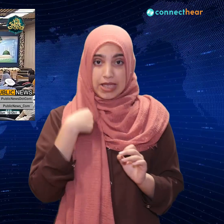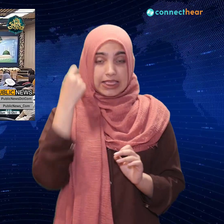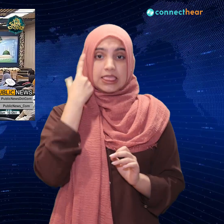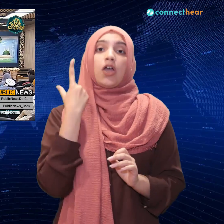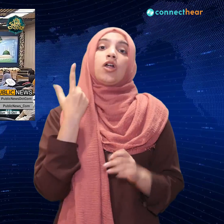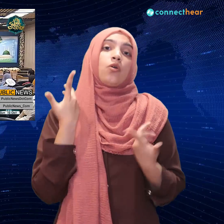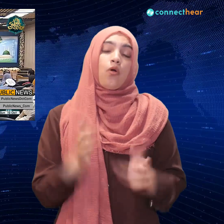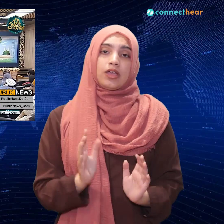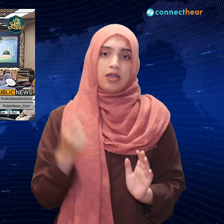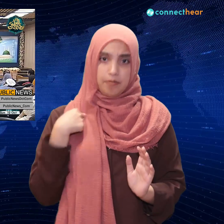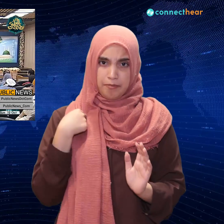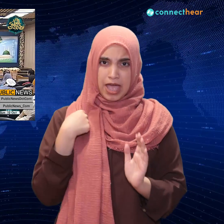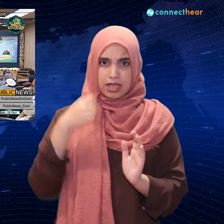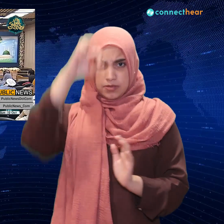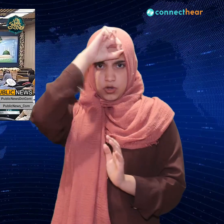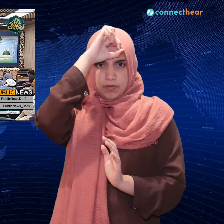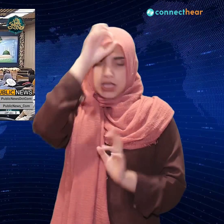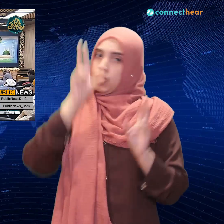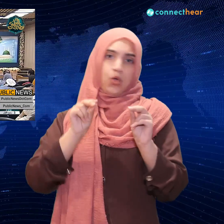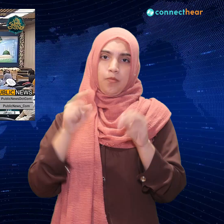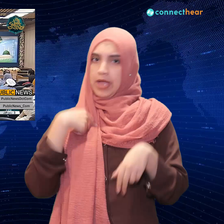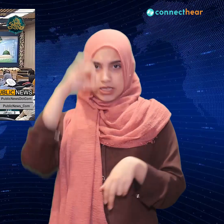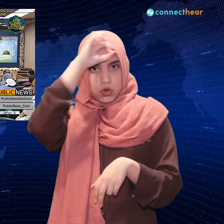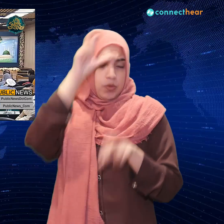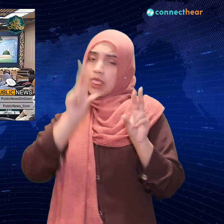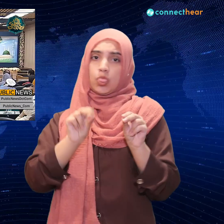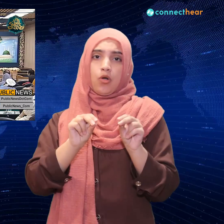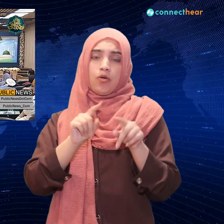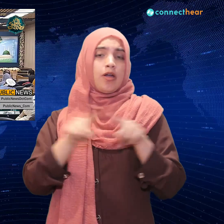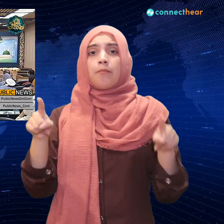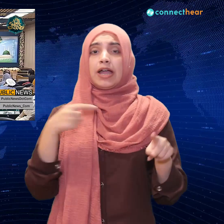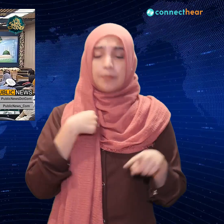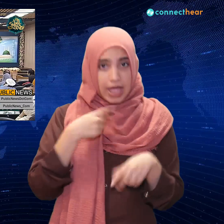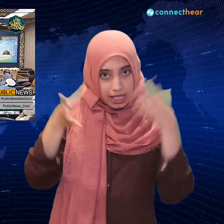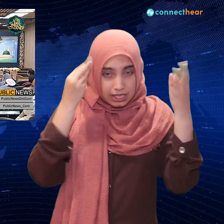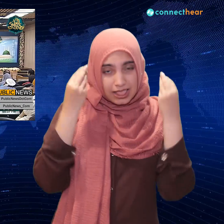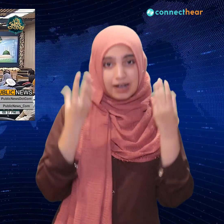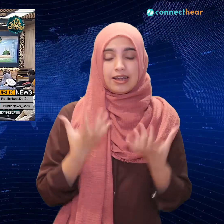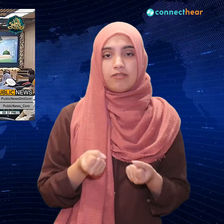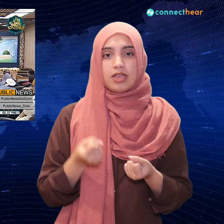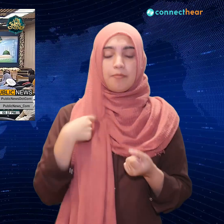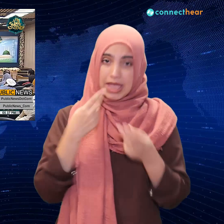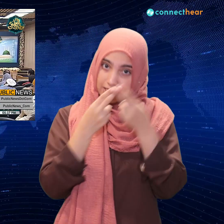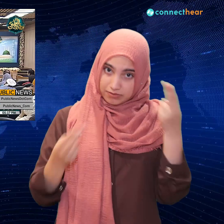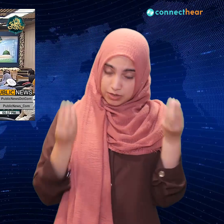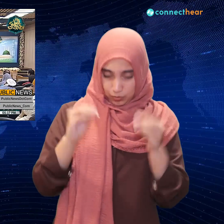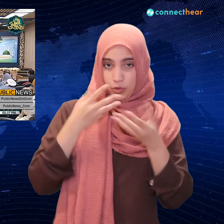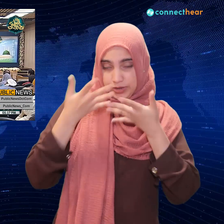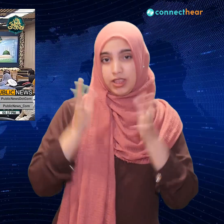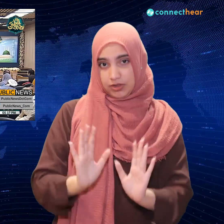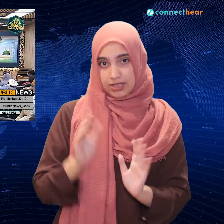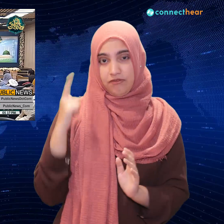اپنا میں کوئی اسکالر نہیں ہوں. یہ میں بعد میں آپ کو بتاؤں گا کہ میں اب کرنے کیا جا رہا ہوں. کہ ان کی